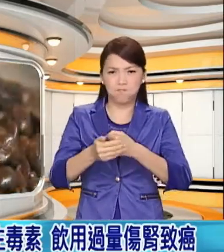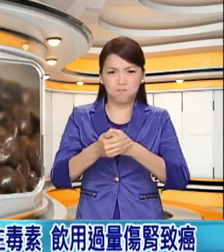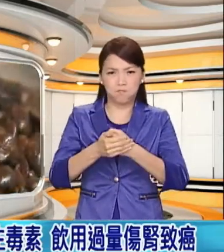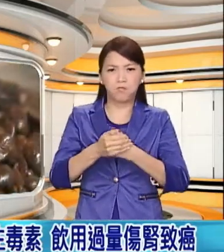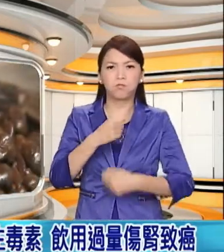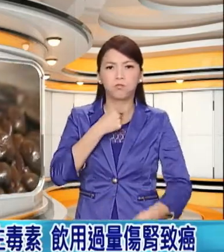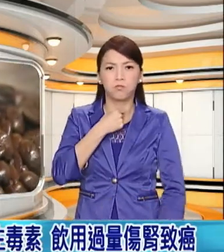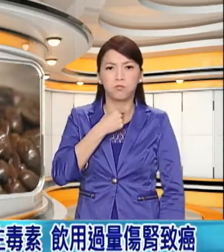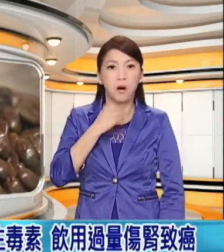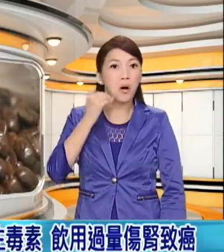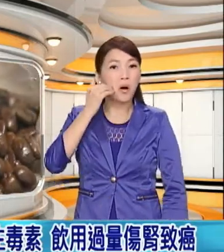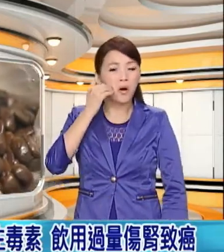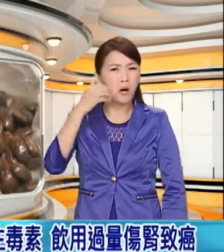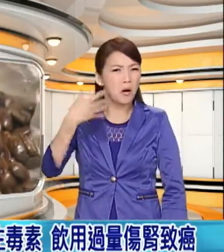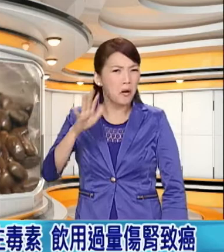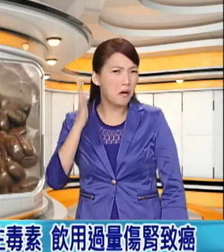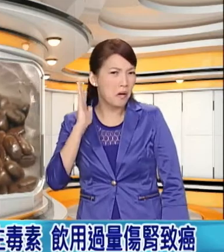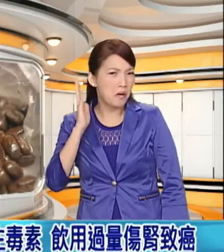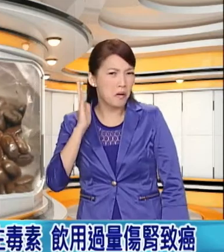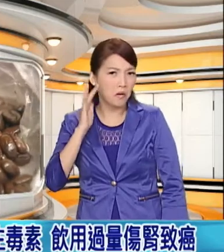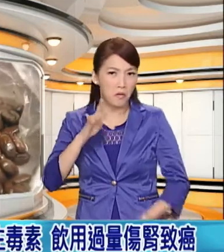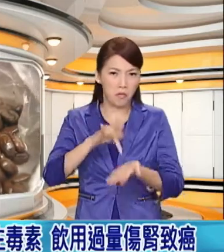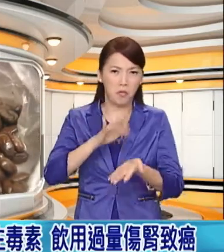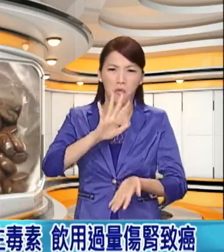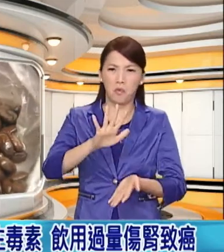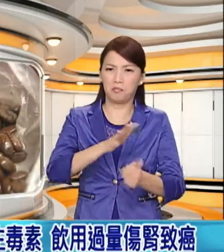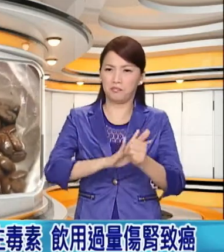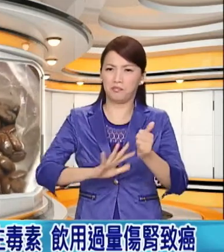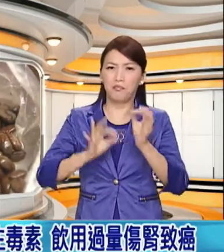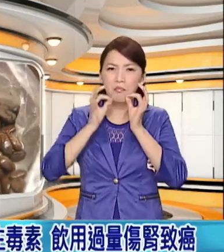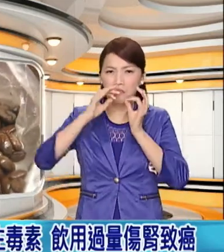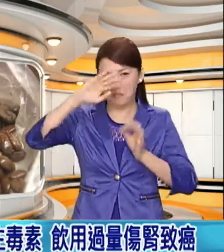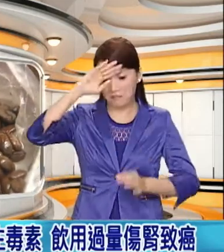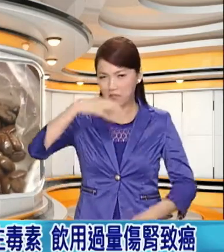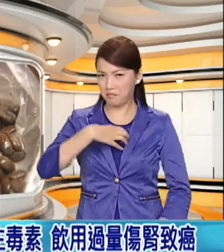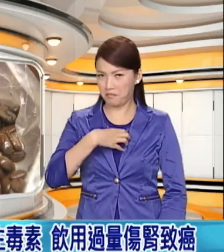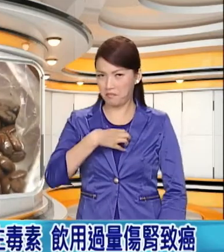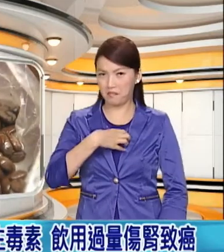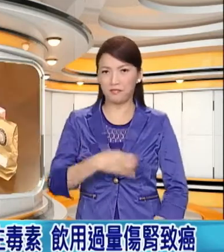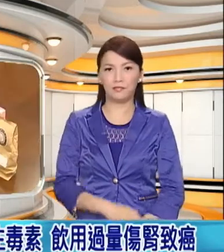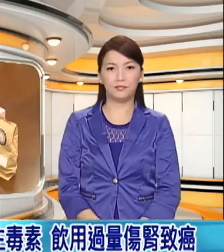可能会产生致癌的毒素，要请您多加留意。